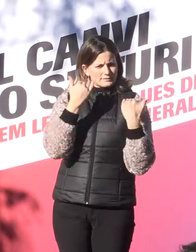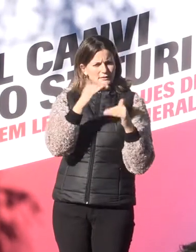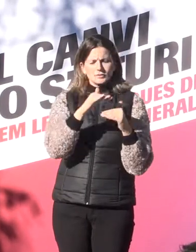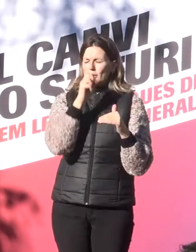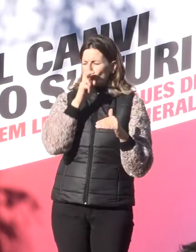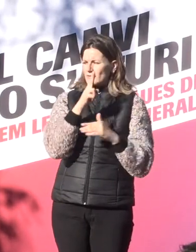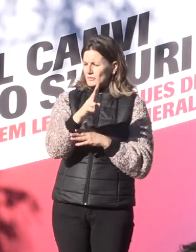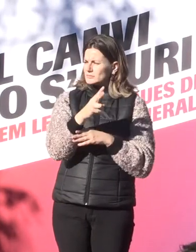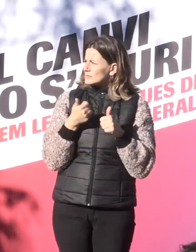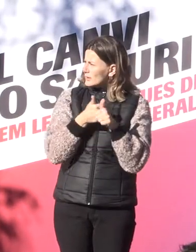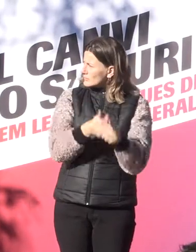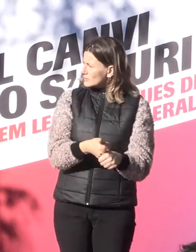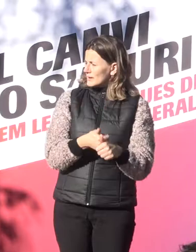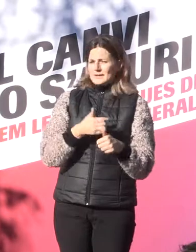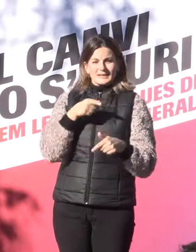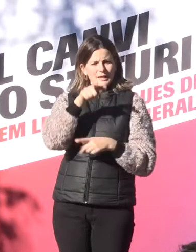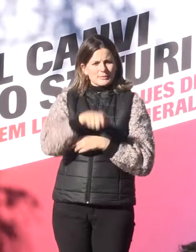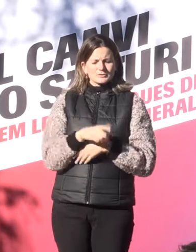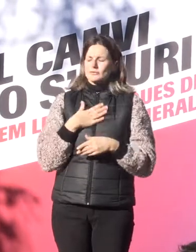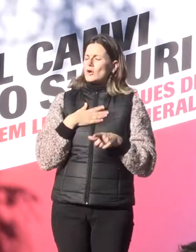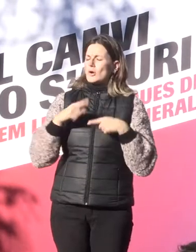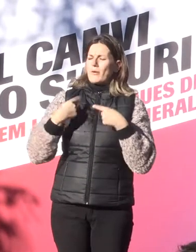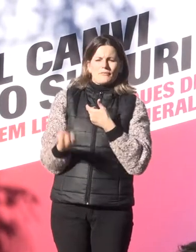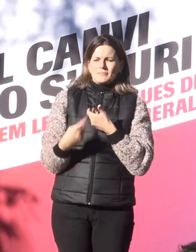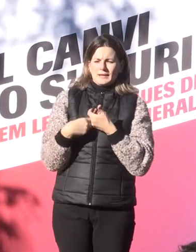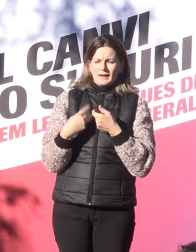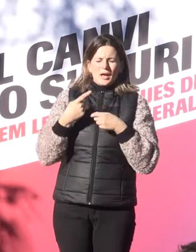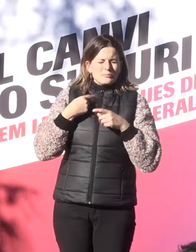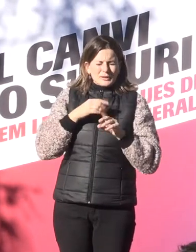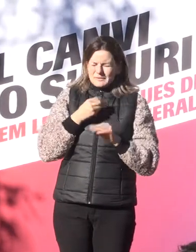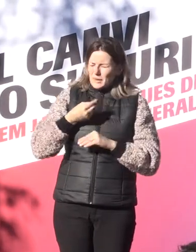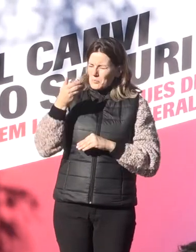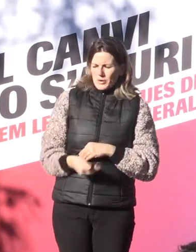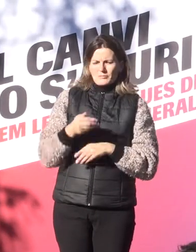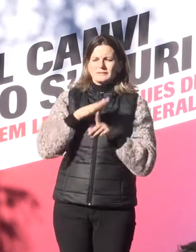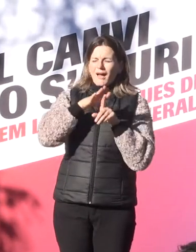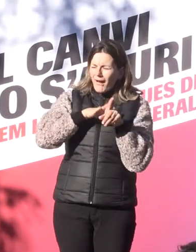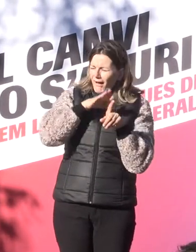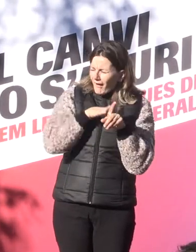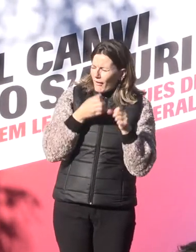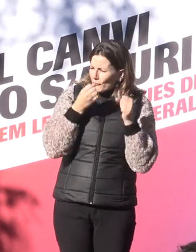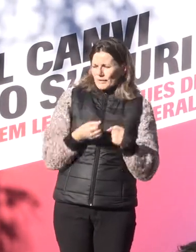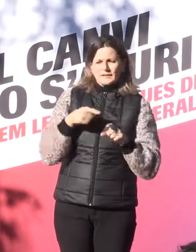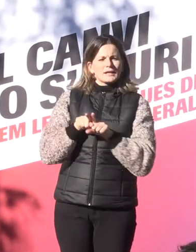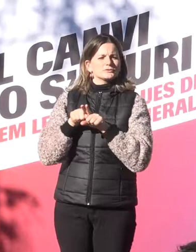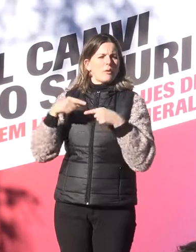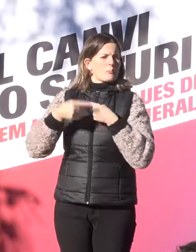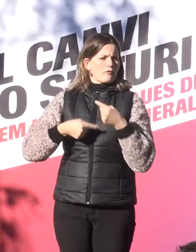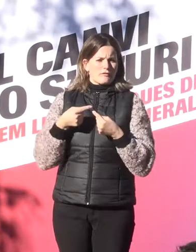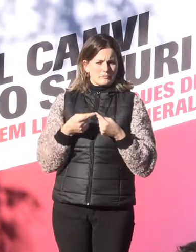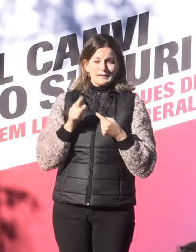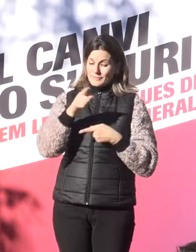durante dos años y esa persona ahora forma parte de mi familia porque fue un puntal clave por el cariño con el que la atendió entonces a toda esa gente